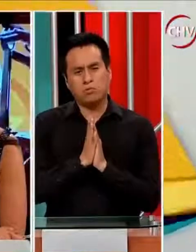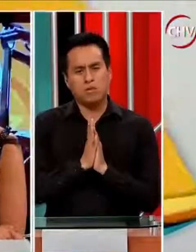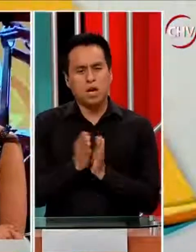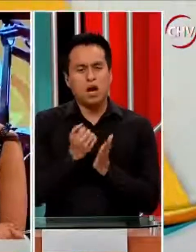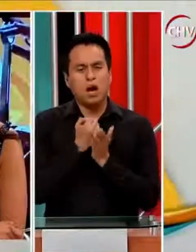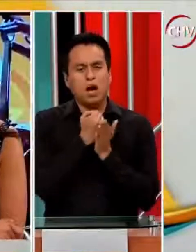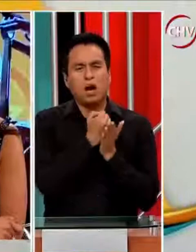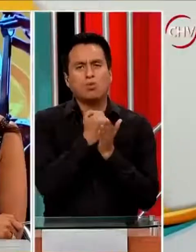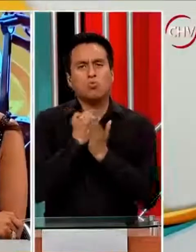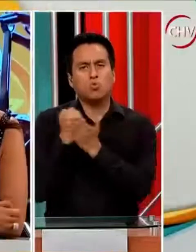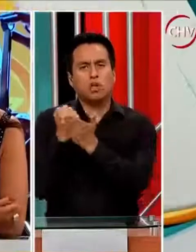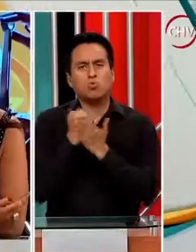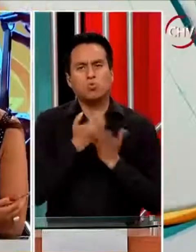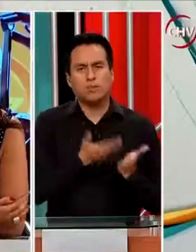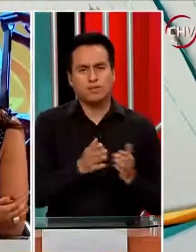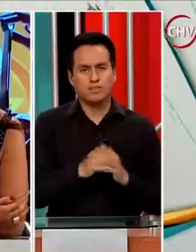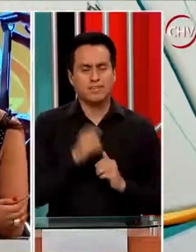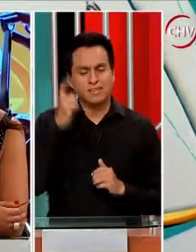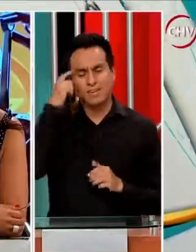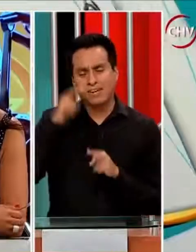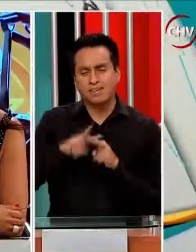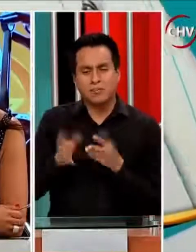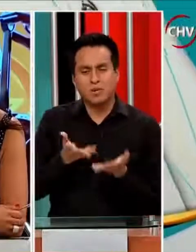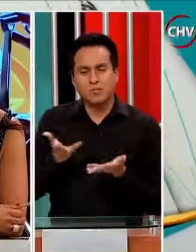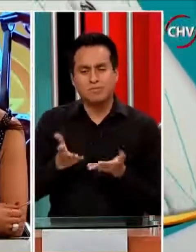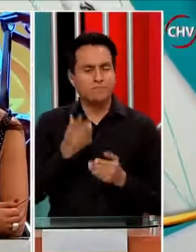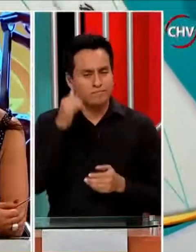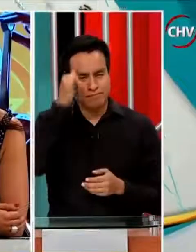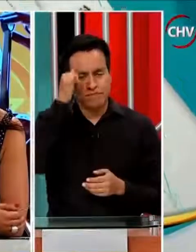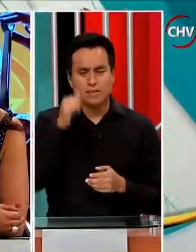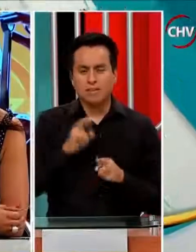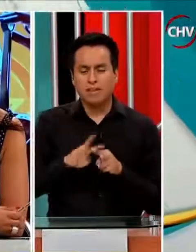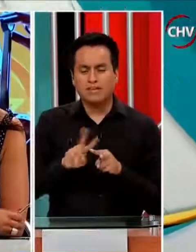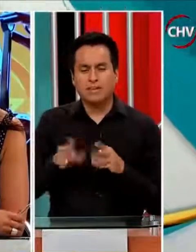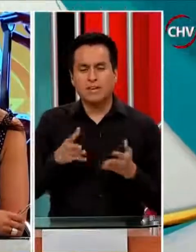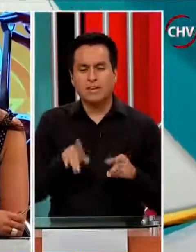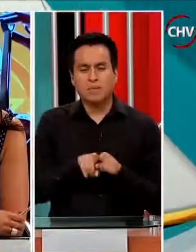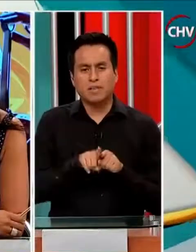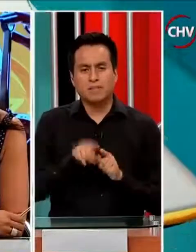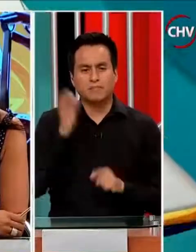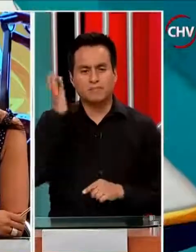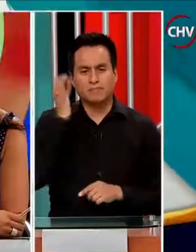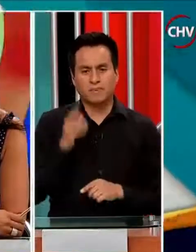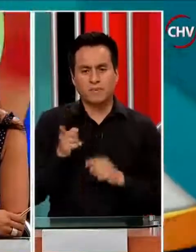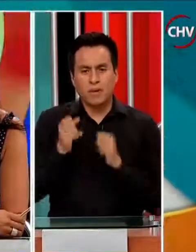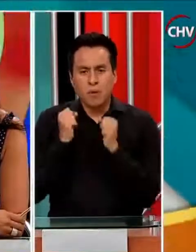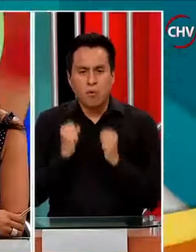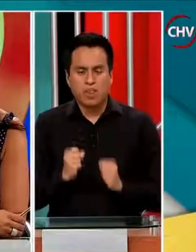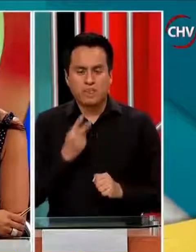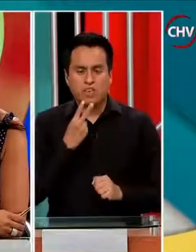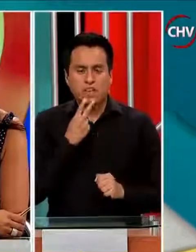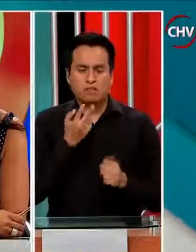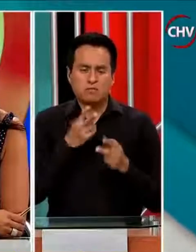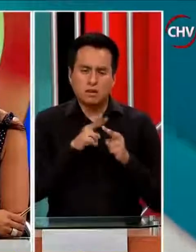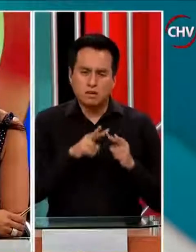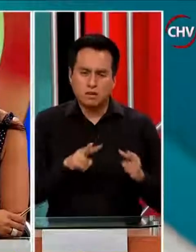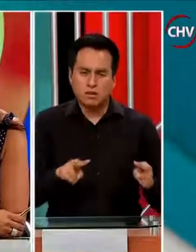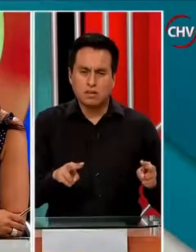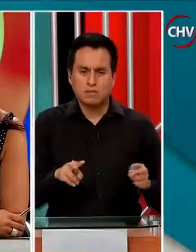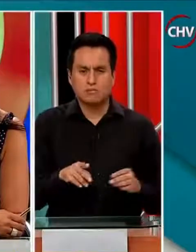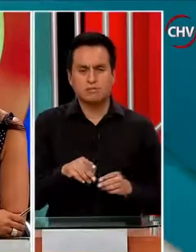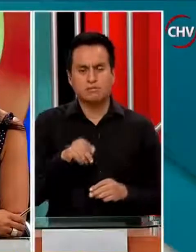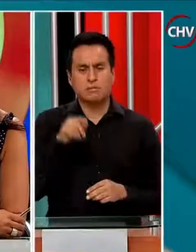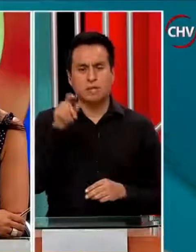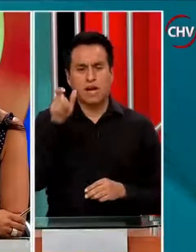pida ayuda porque no está bien ¿Qué le gustaría que hiciera? ¿Perdón? ¿Qué le gustaría que hiciera a su hermana? Que pudiera llevar una vida más tranquila, que